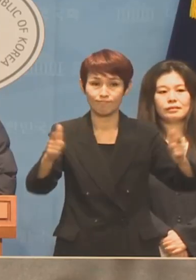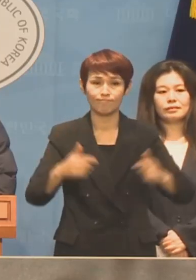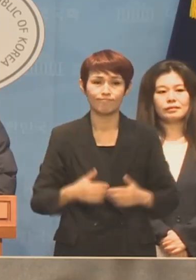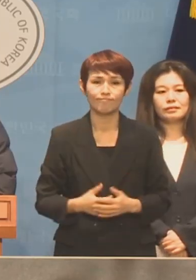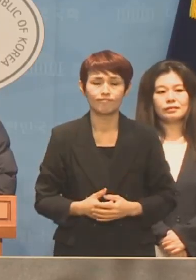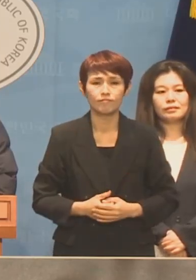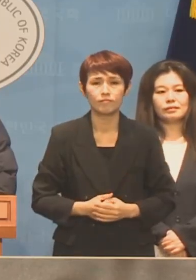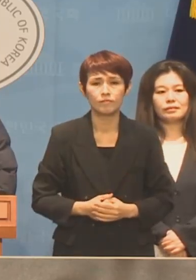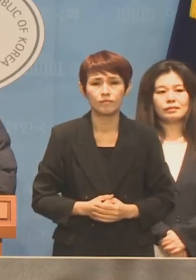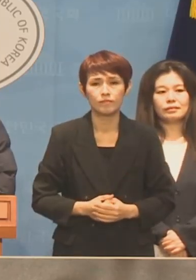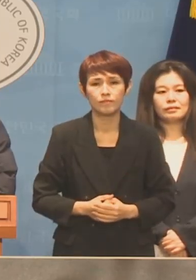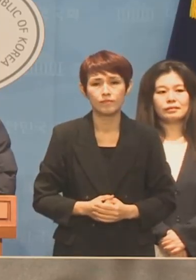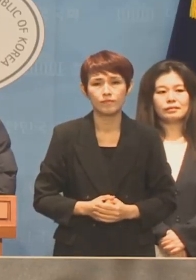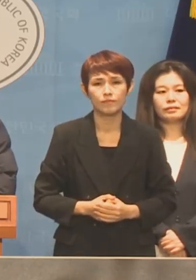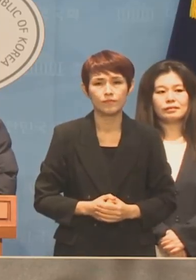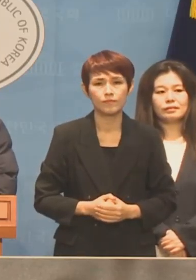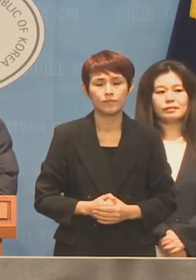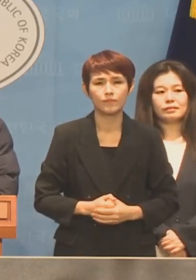그런데